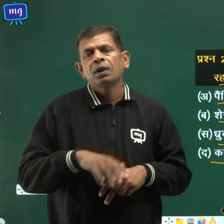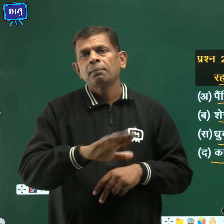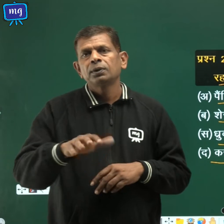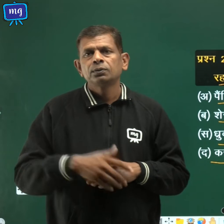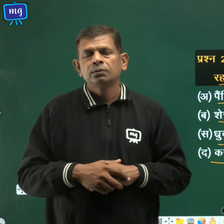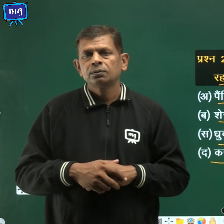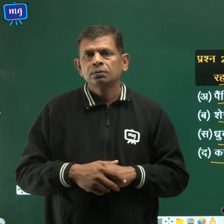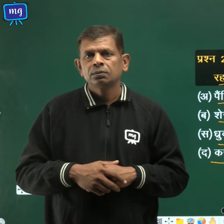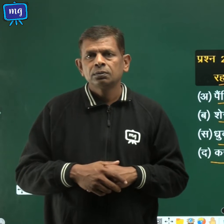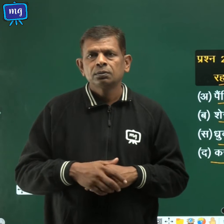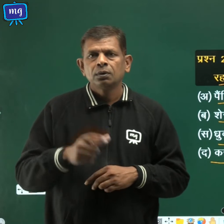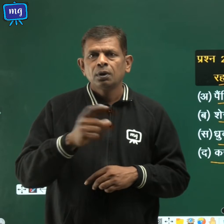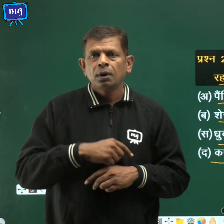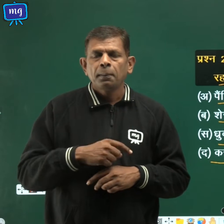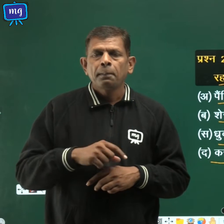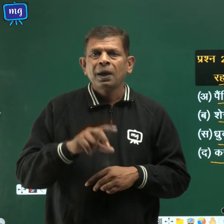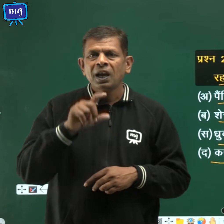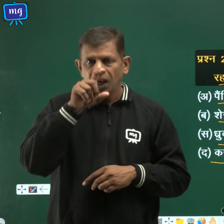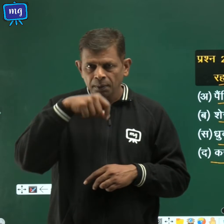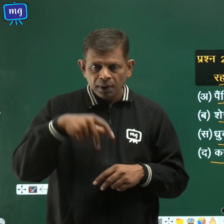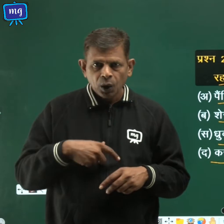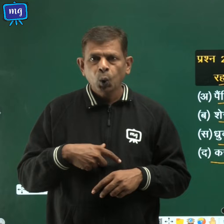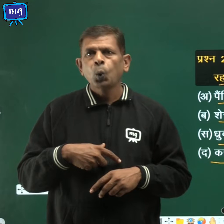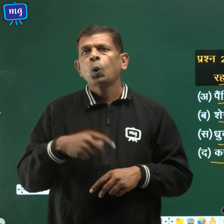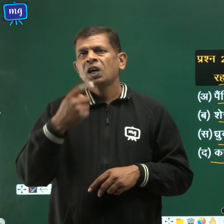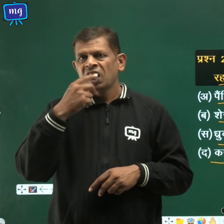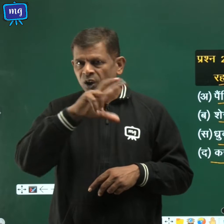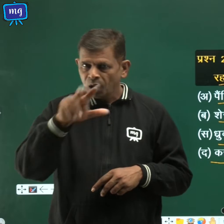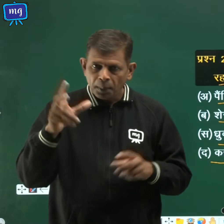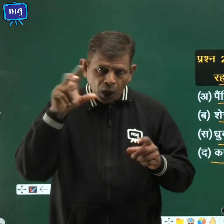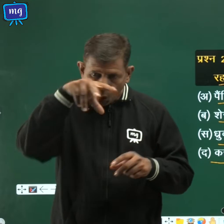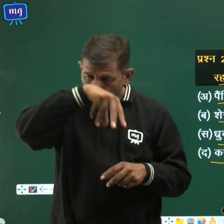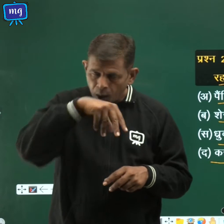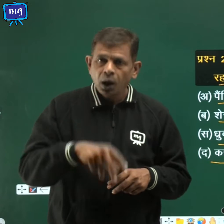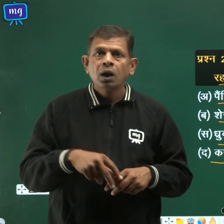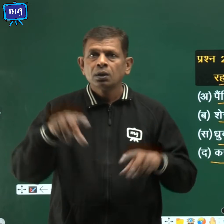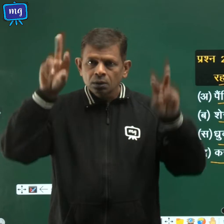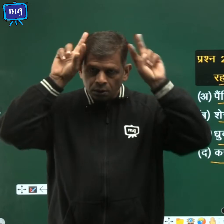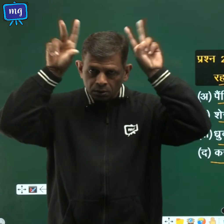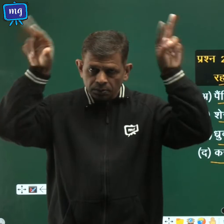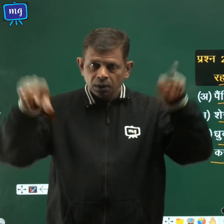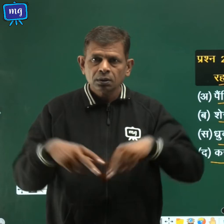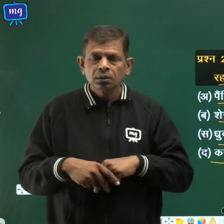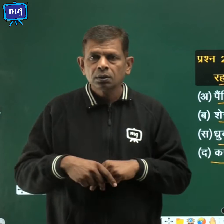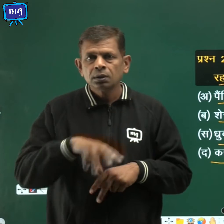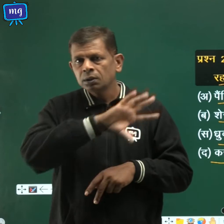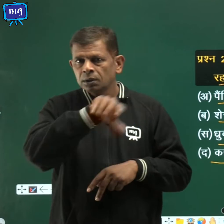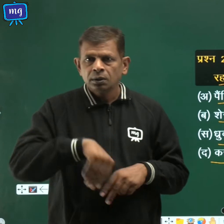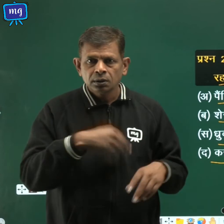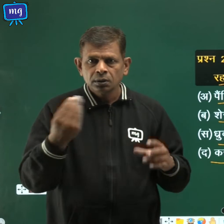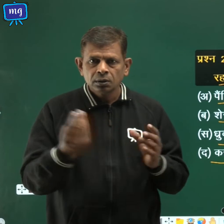बच्चों, पेंगुइन, ध्रुवीय भालू, कस्तूरी मृग, ये